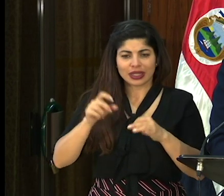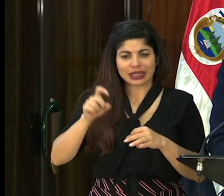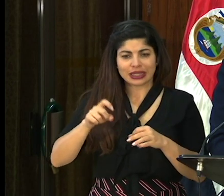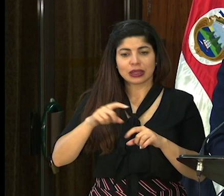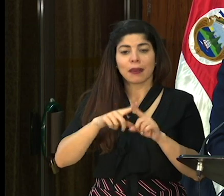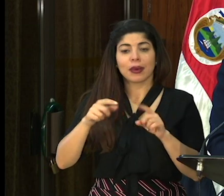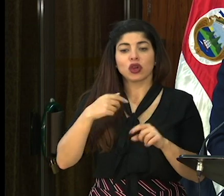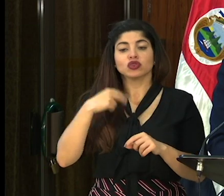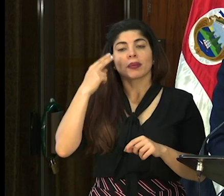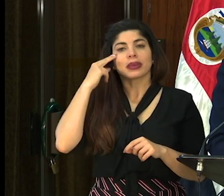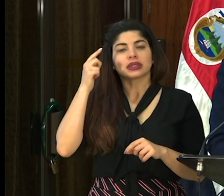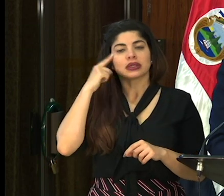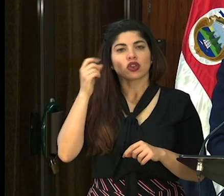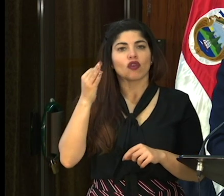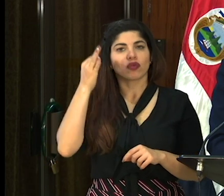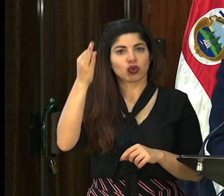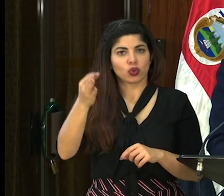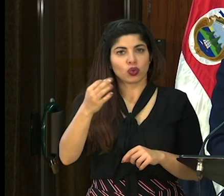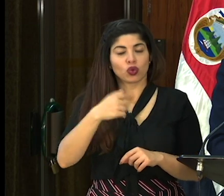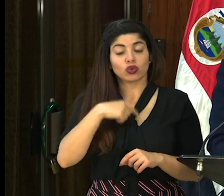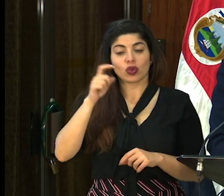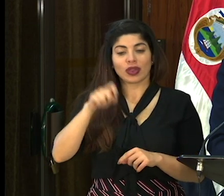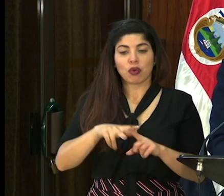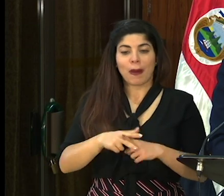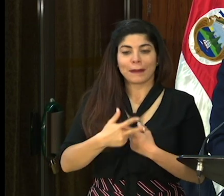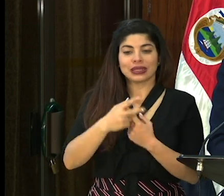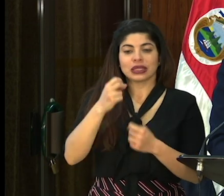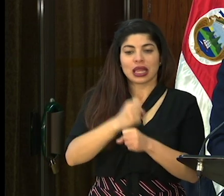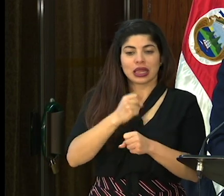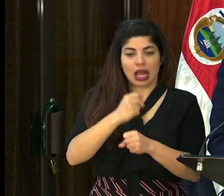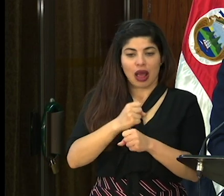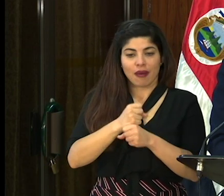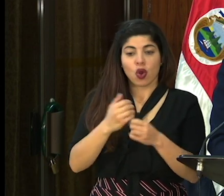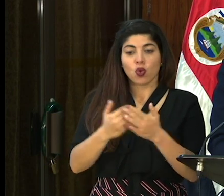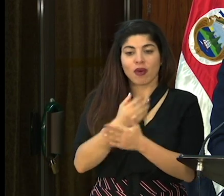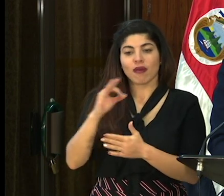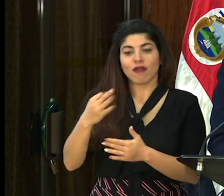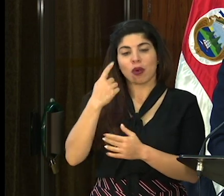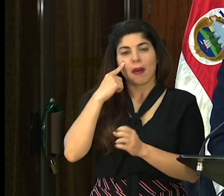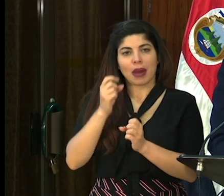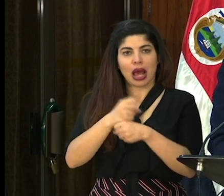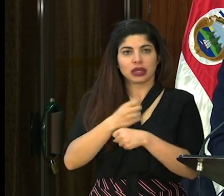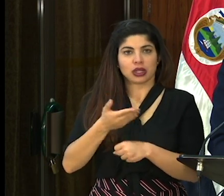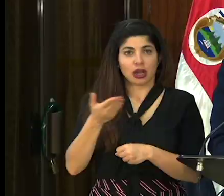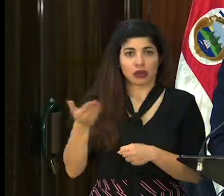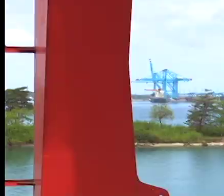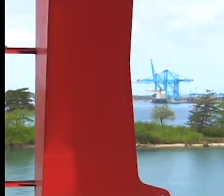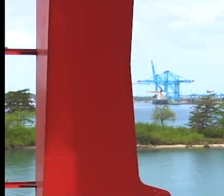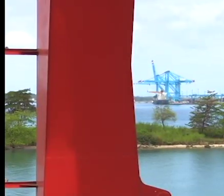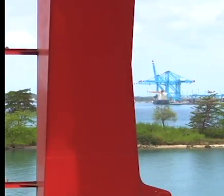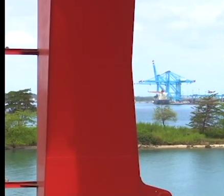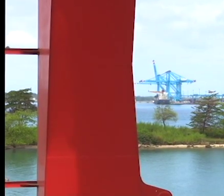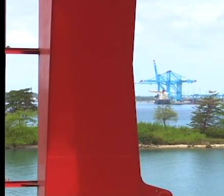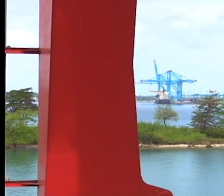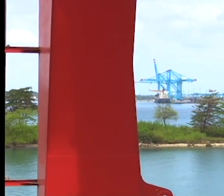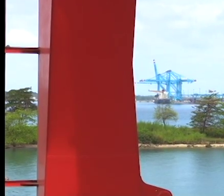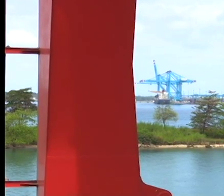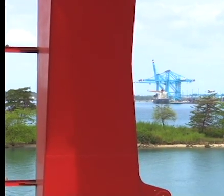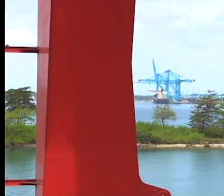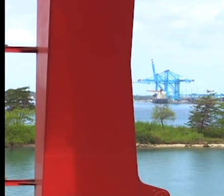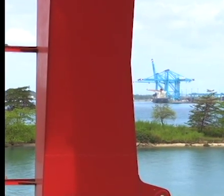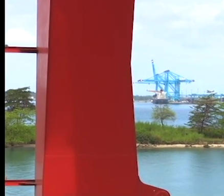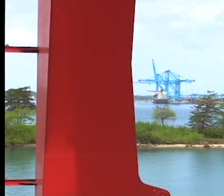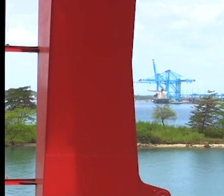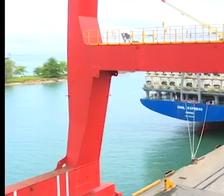pero estoy viendo hacia futuro. Yo tengo que empezar a trabajar en nuevas formas de hacer las cosas y esa es mi meta.